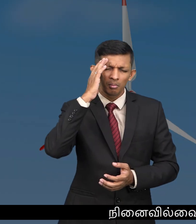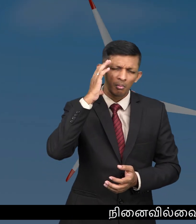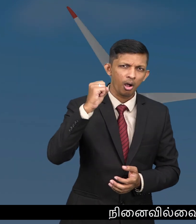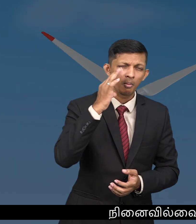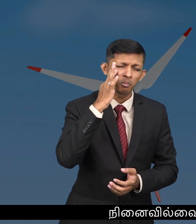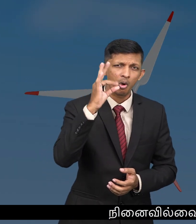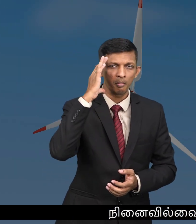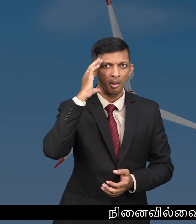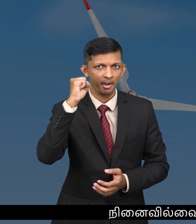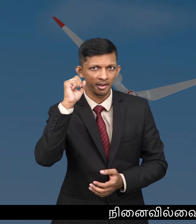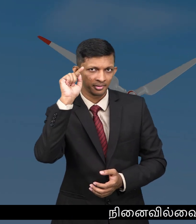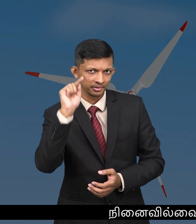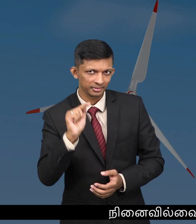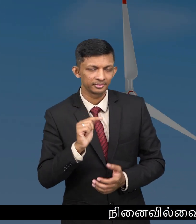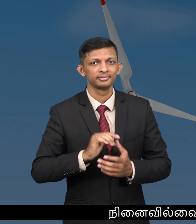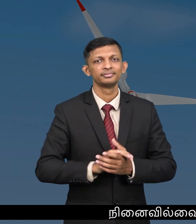நினைவில் வைக்க வேண்டிய புள்ளிகள்.